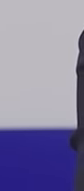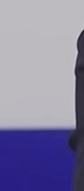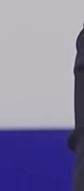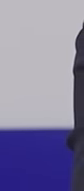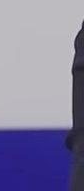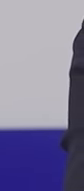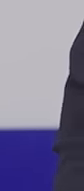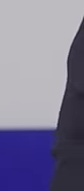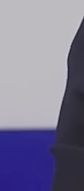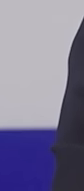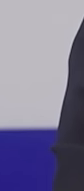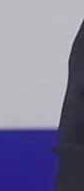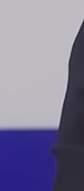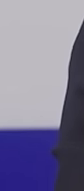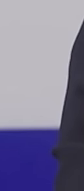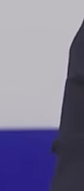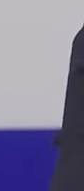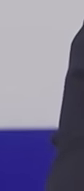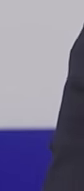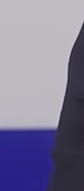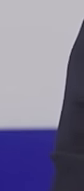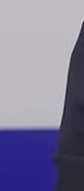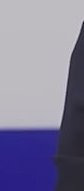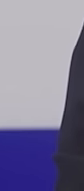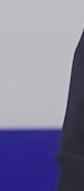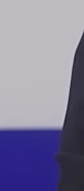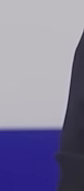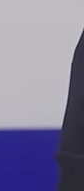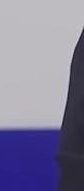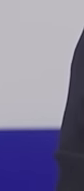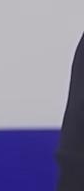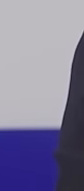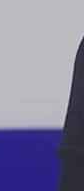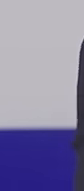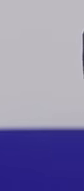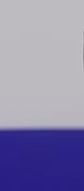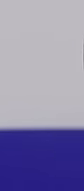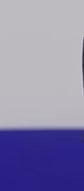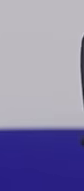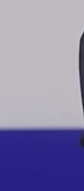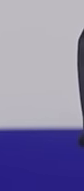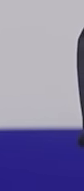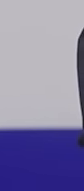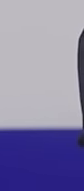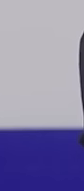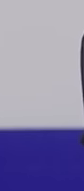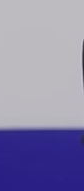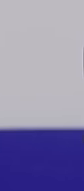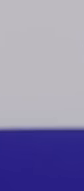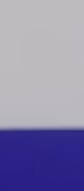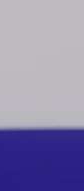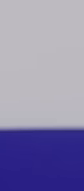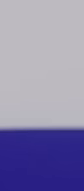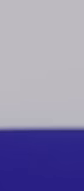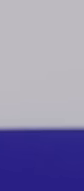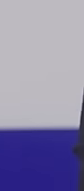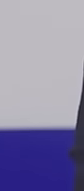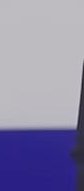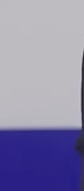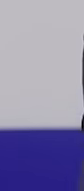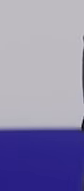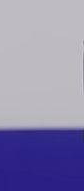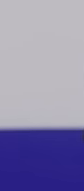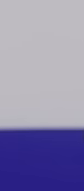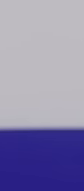연금 납부율, 연금 납부율은 13%로 거의